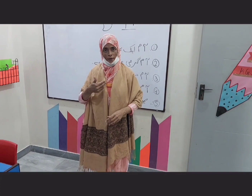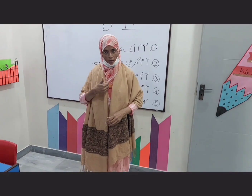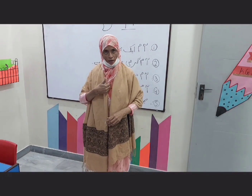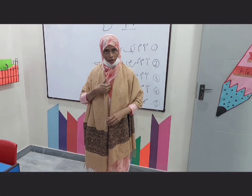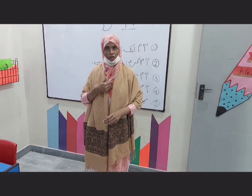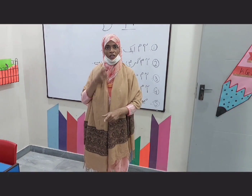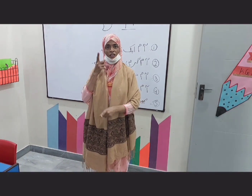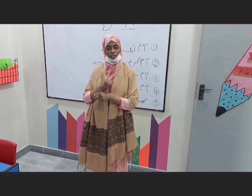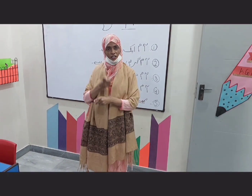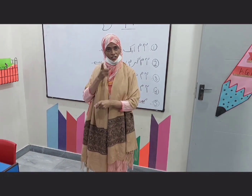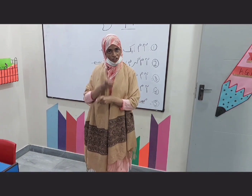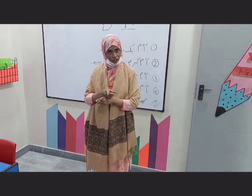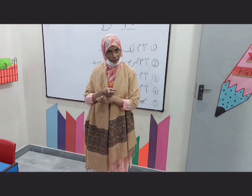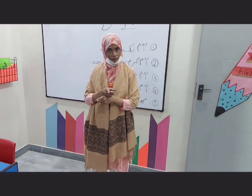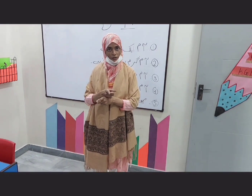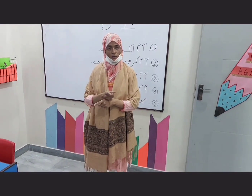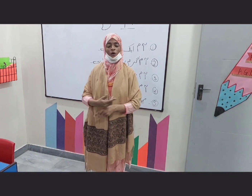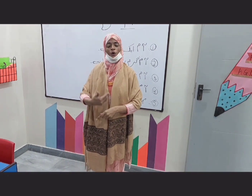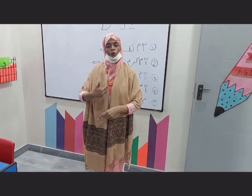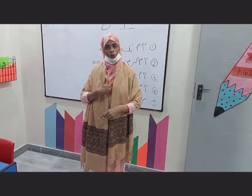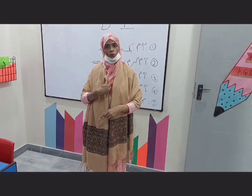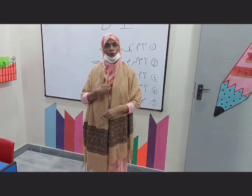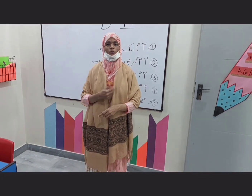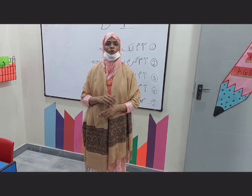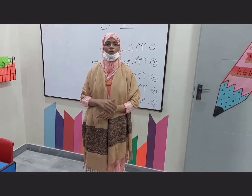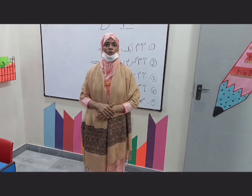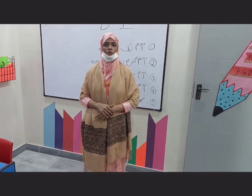मैं एक टीचर हूँ,